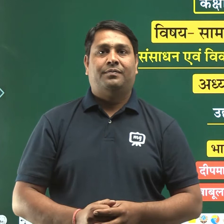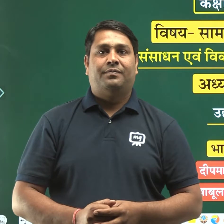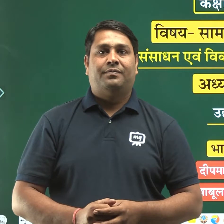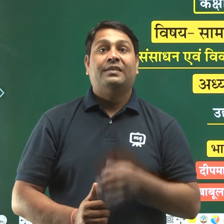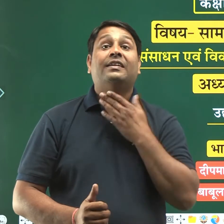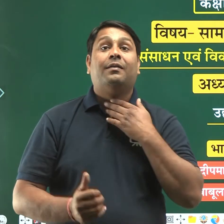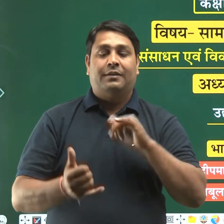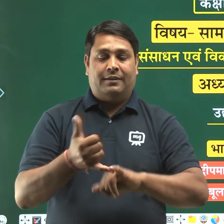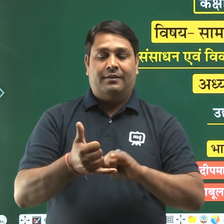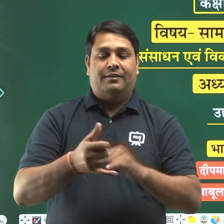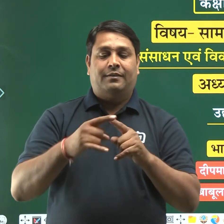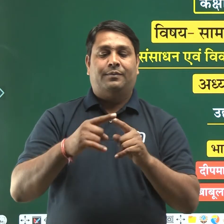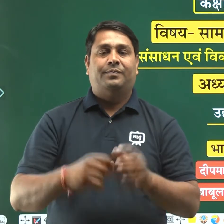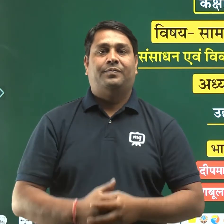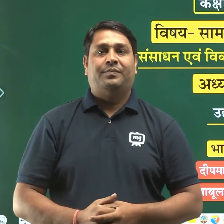सामाजिक विज्ञान,